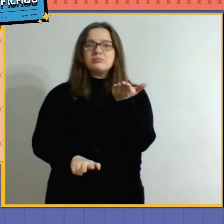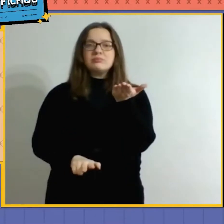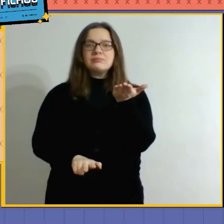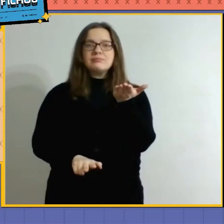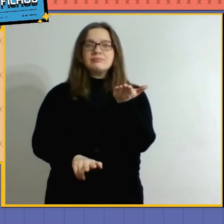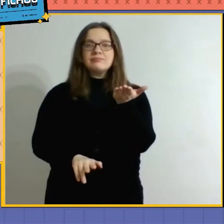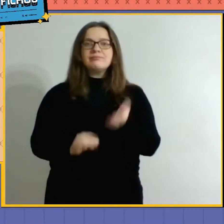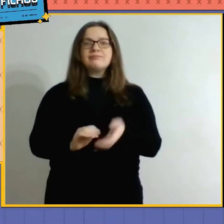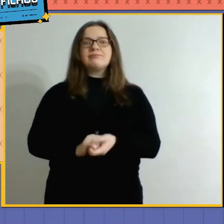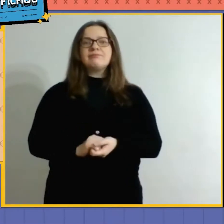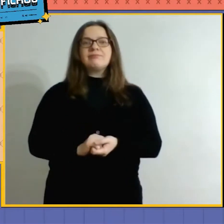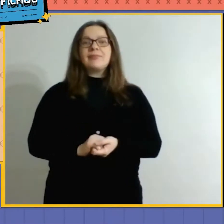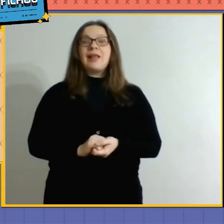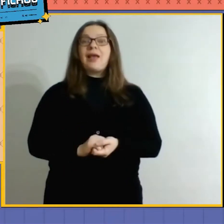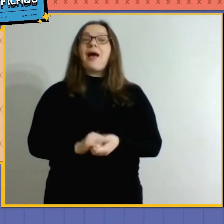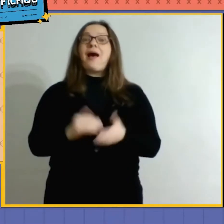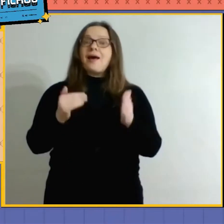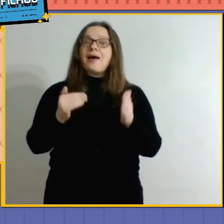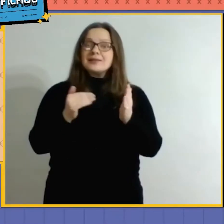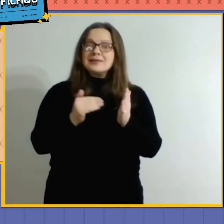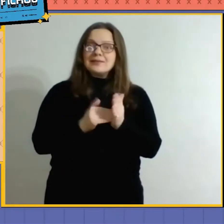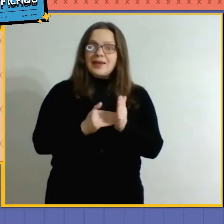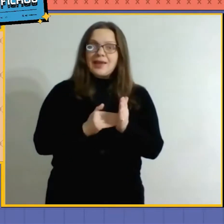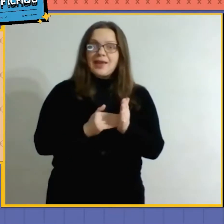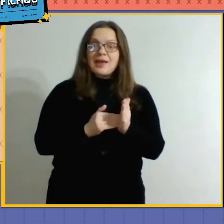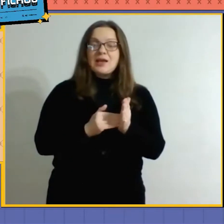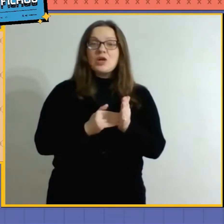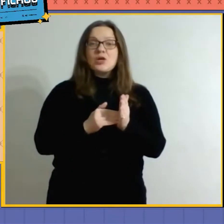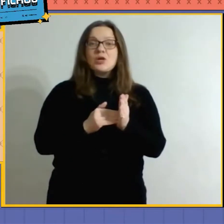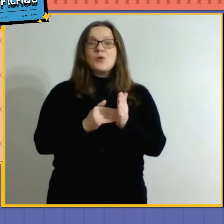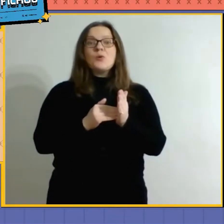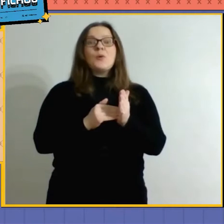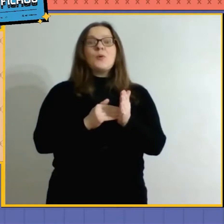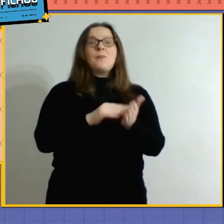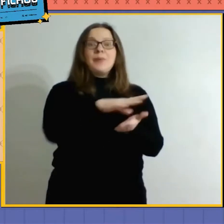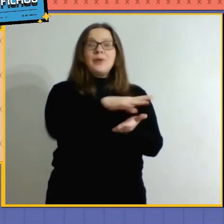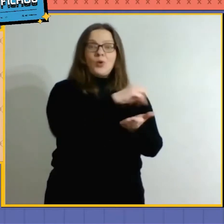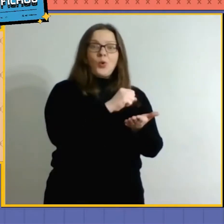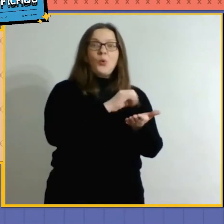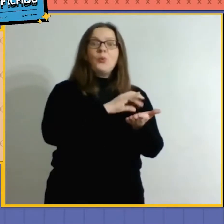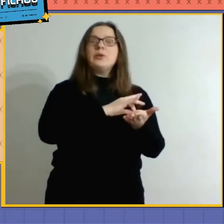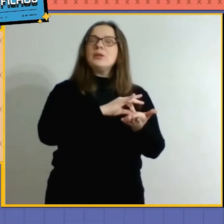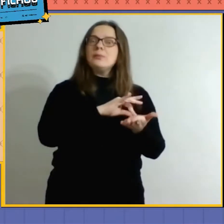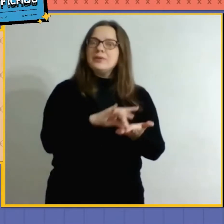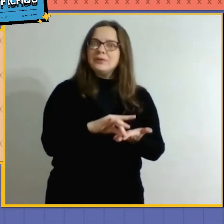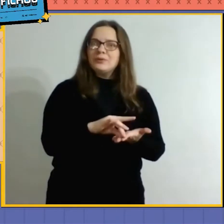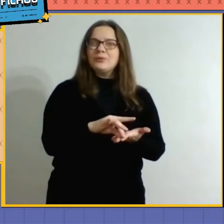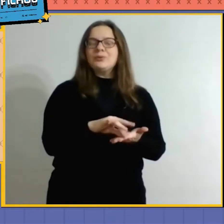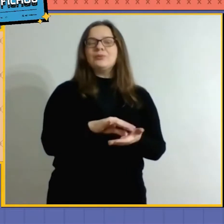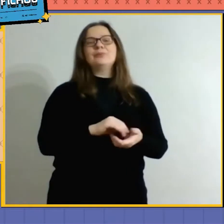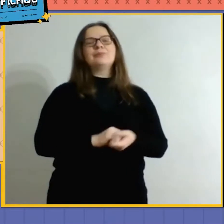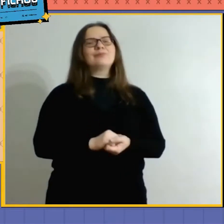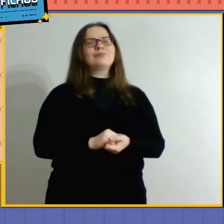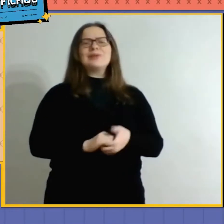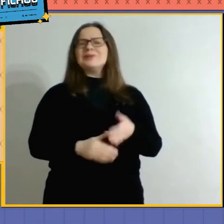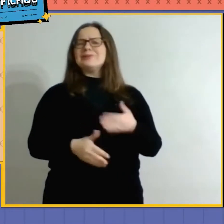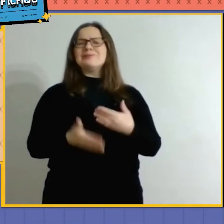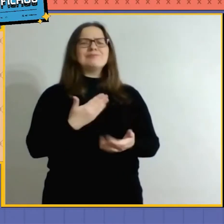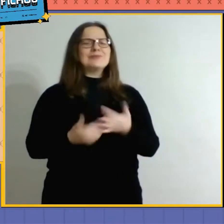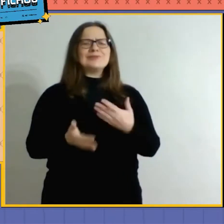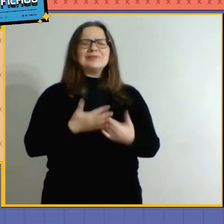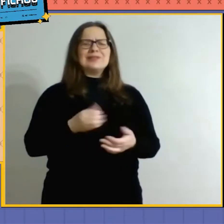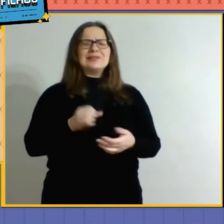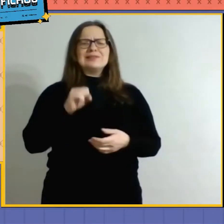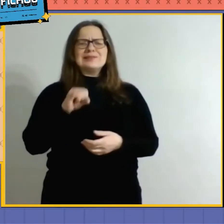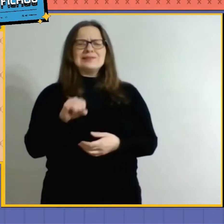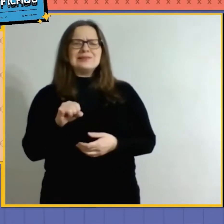mesmo alguns japoneses ele desce pela corda dele até alguns inimigos porque para ele não importava se era americano se era